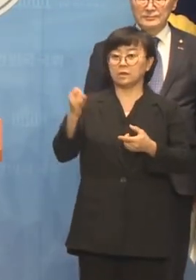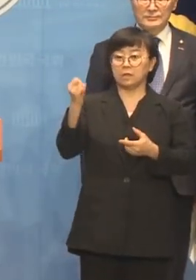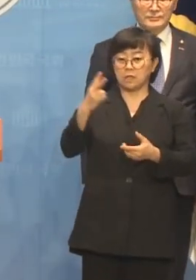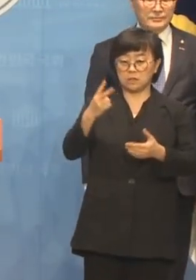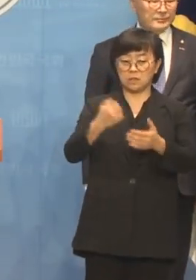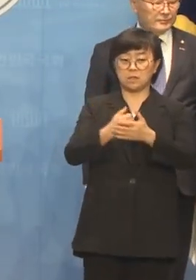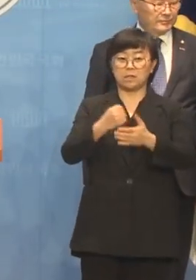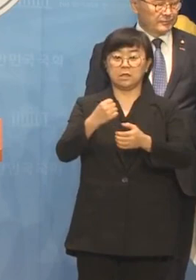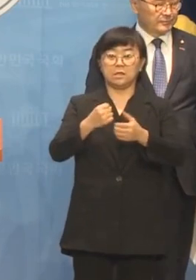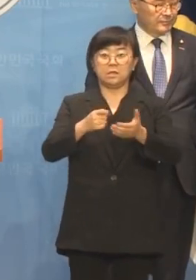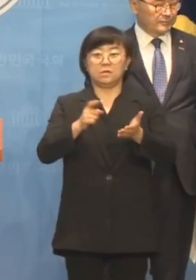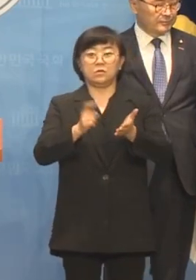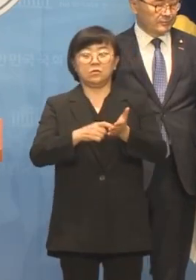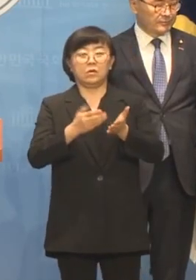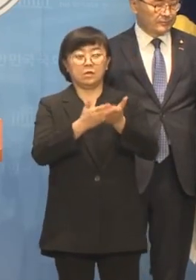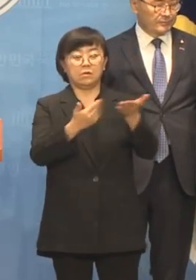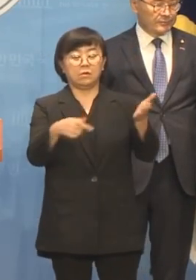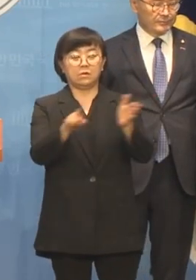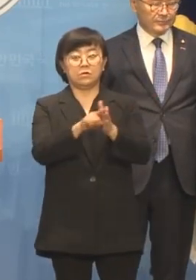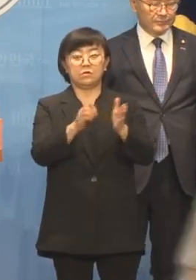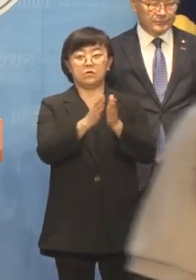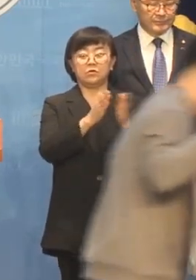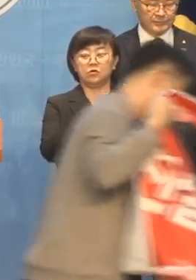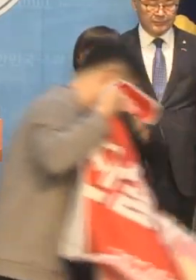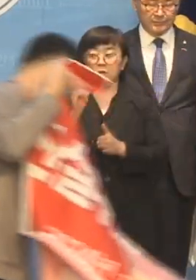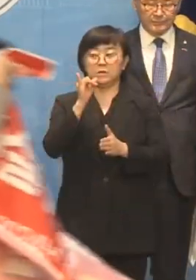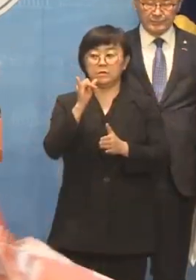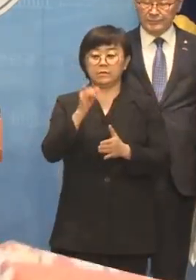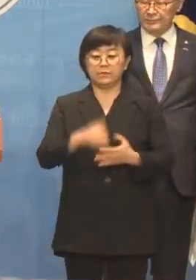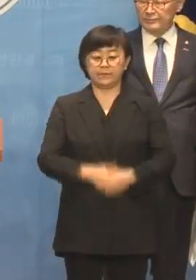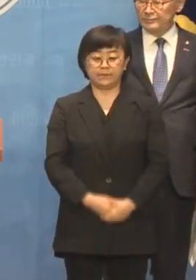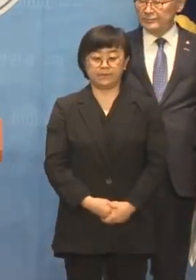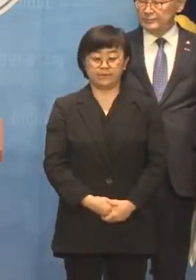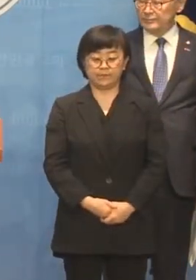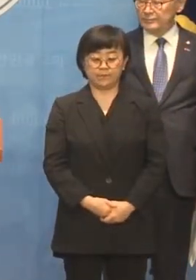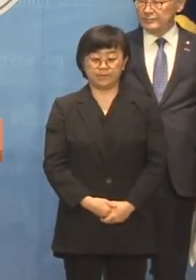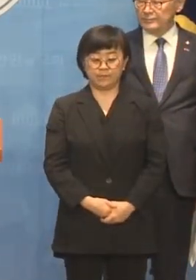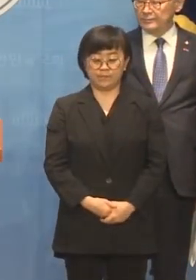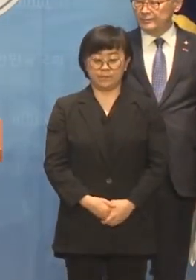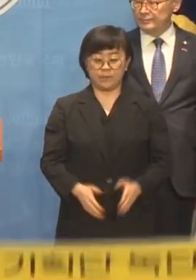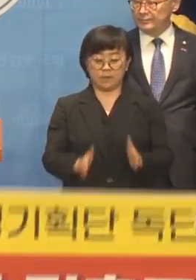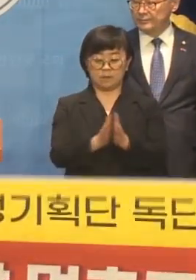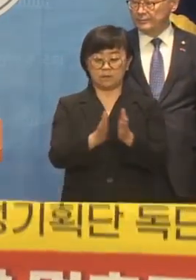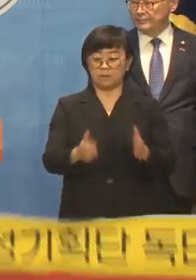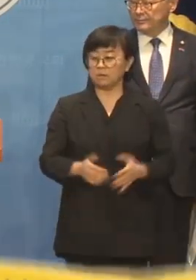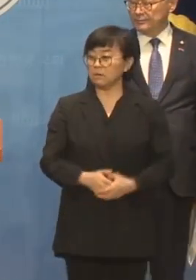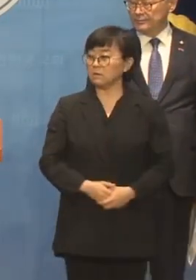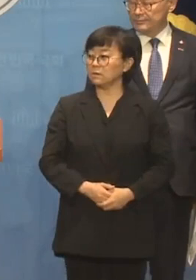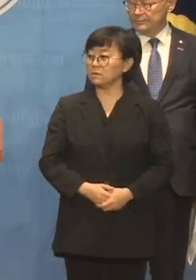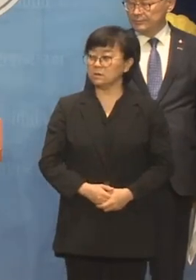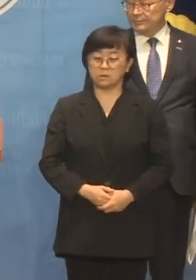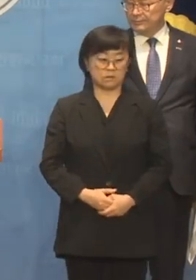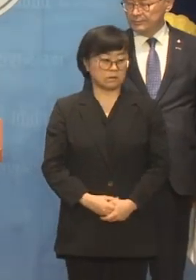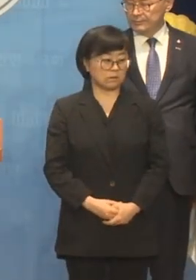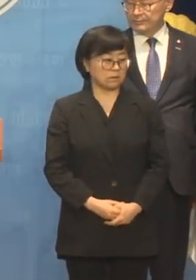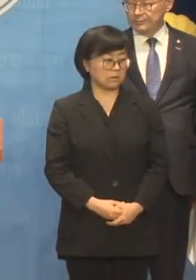하기 위해서 기자회견을 준비하고 있습니다. 준비되는 대로 바로 시작하도록 하겠습니다.